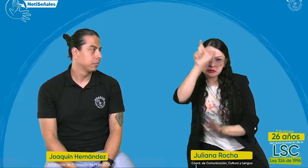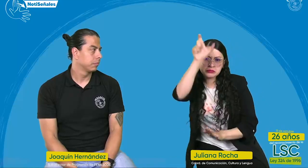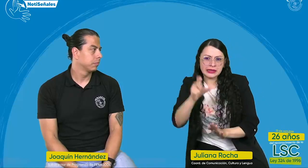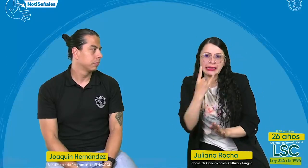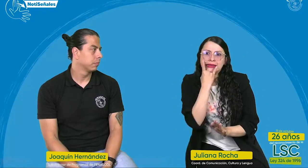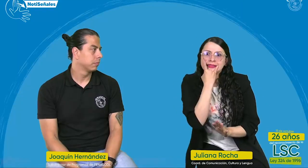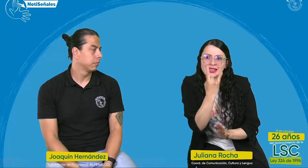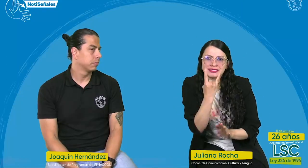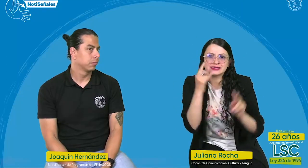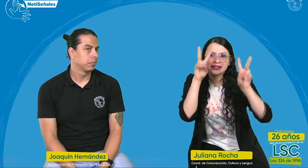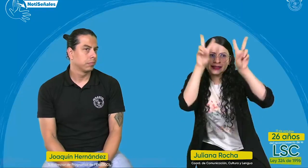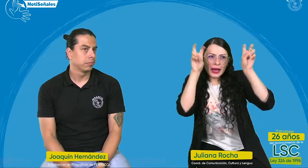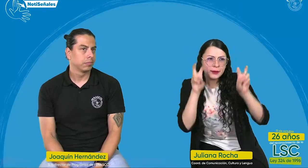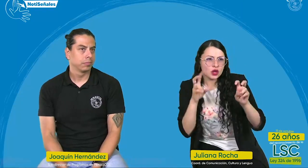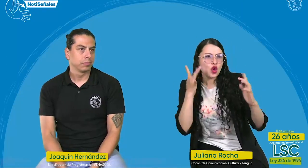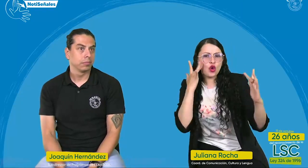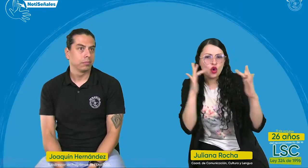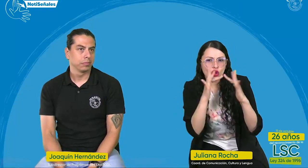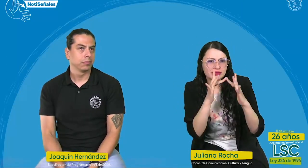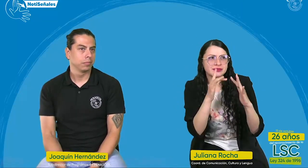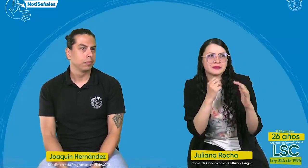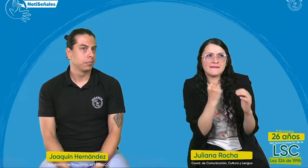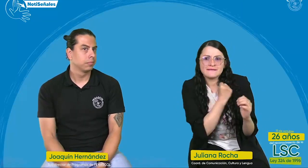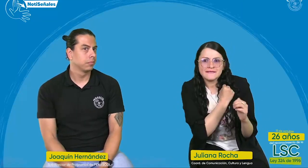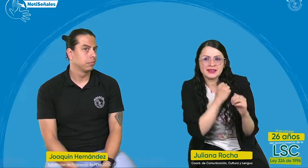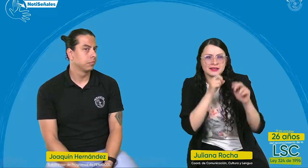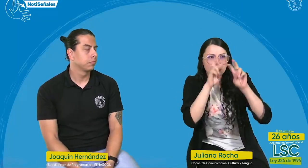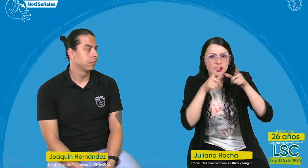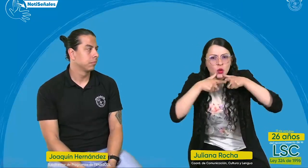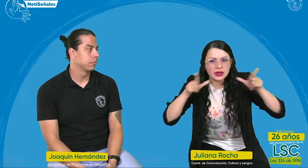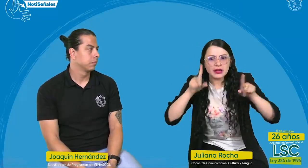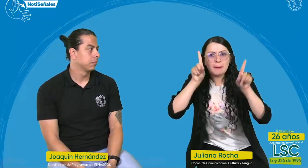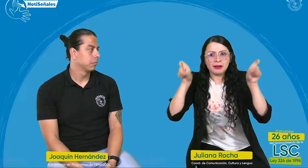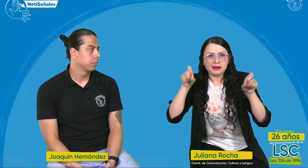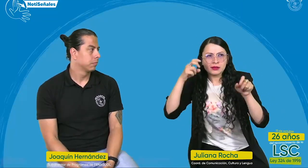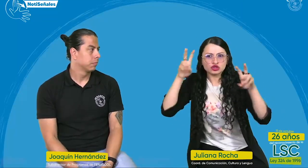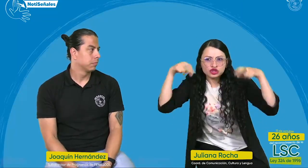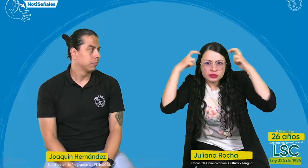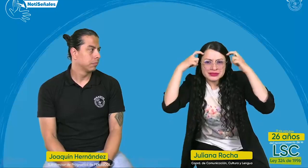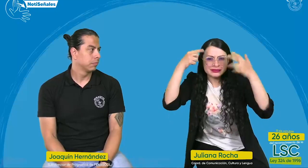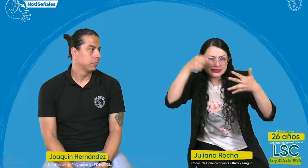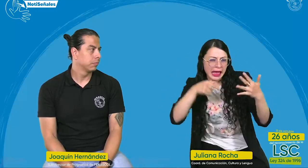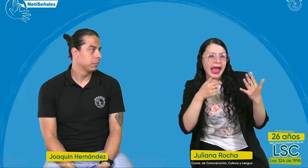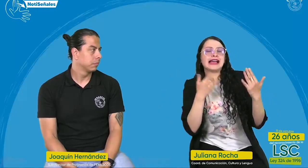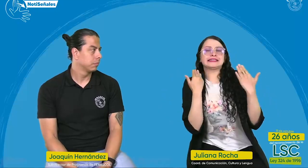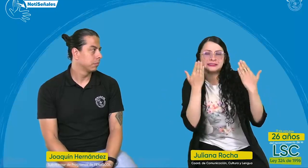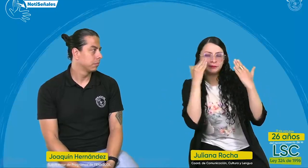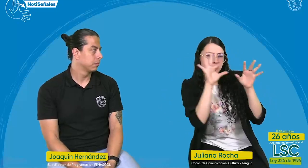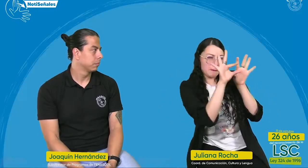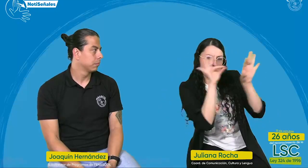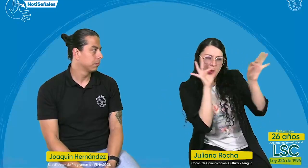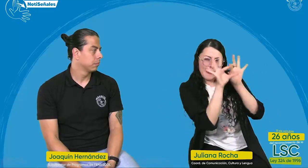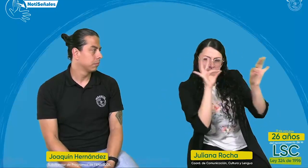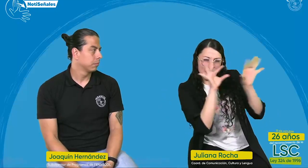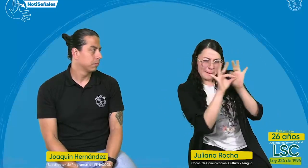que se han inscrito porque hay personas bastante interesadas Cuáles son las personas que tienen el conocimiento adecuado para